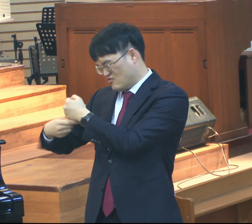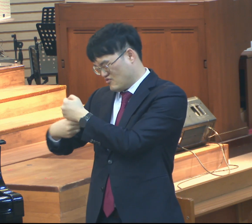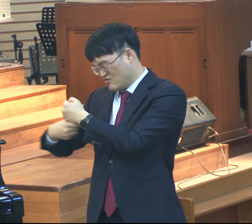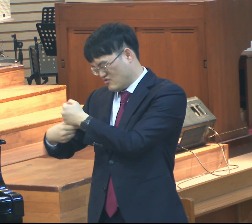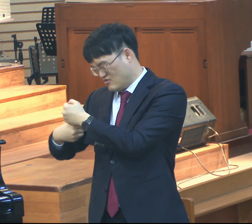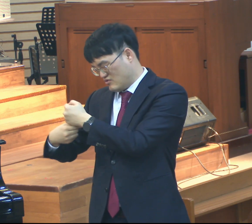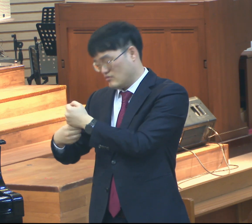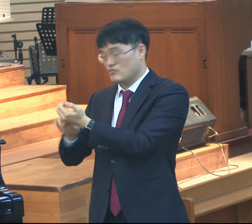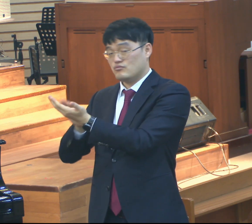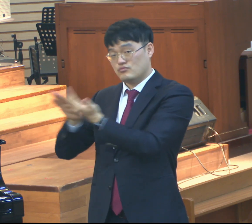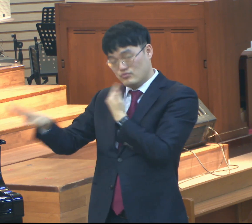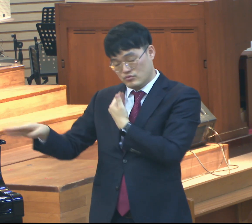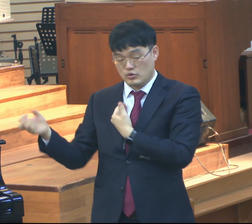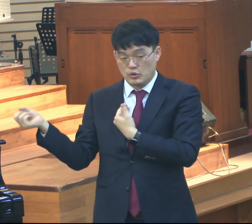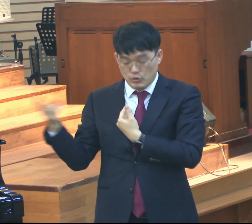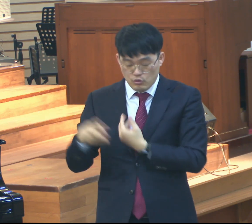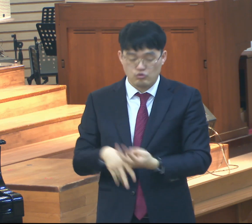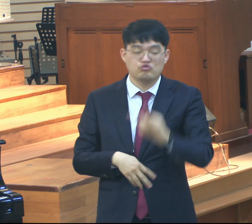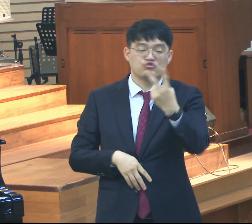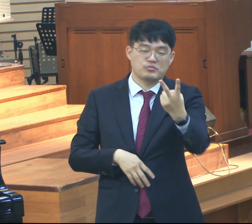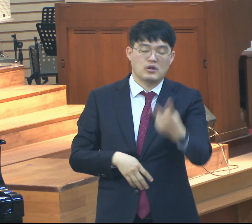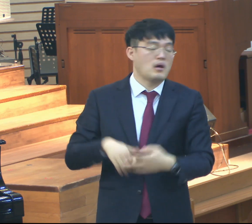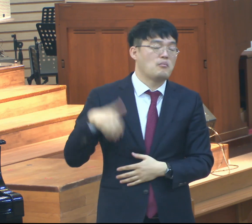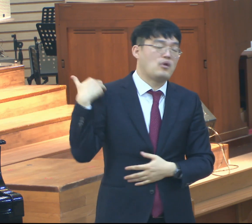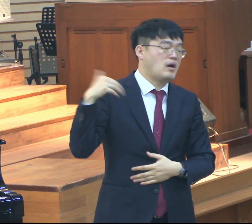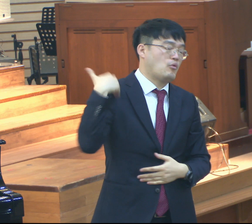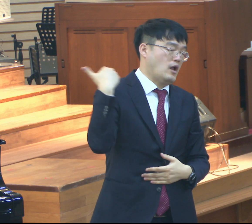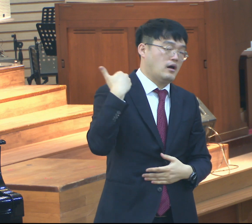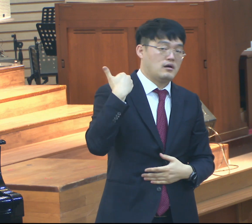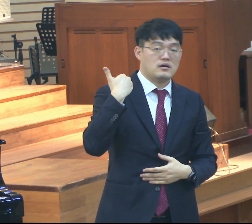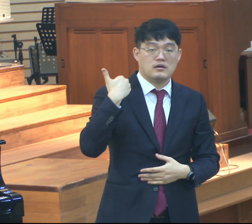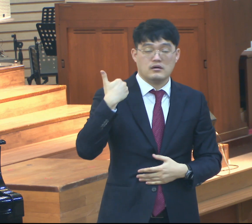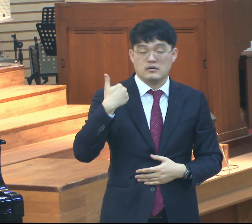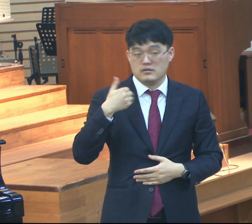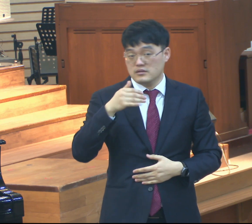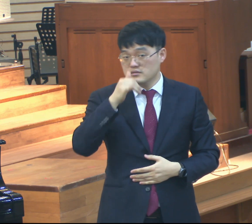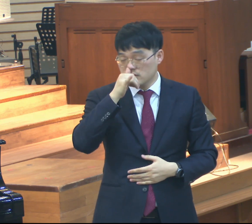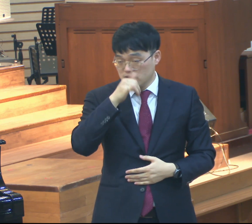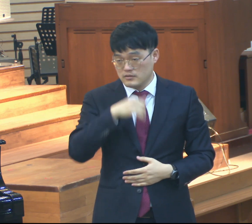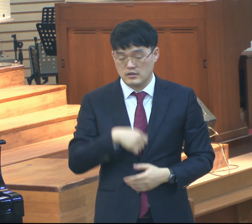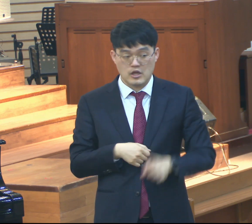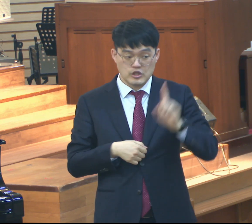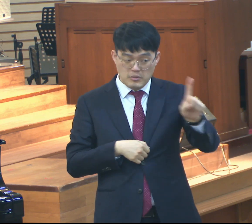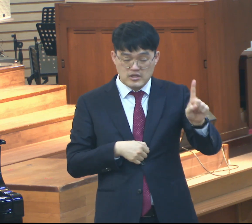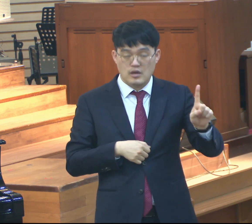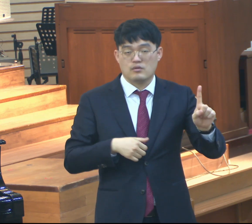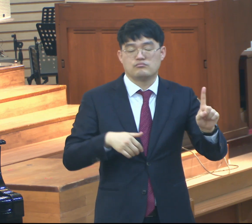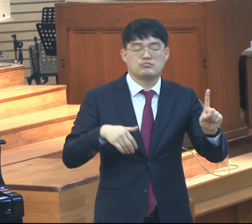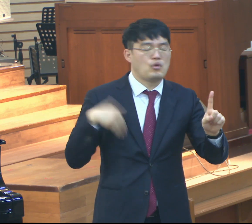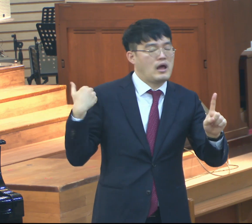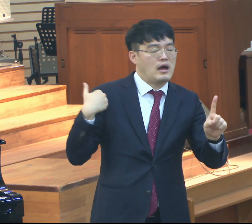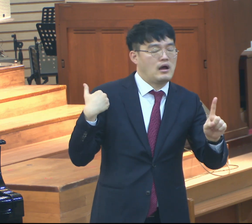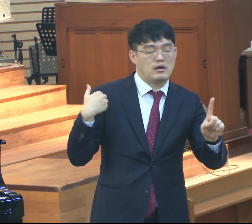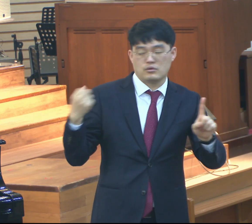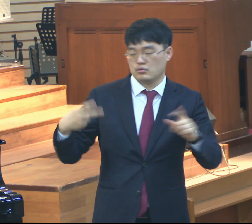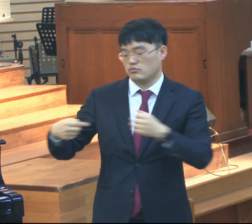예수님의 모습을 그 사이에 묘사하고 연결해서 두 번 더 부인하는 베드로의 모습을 이렇게 연결해서